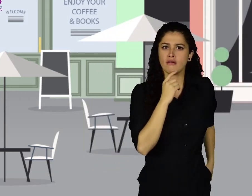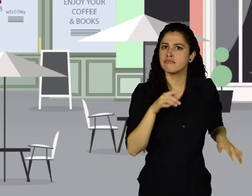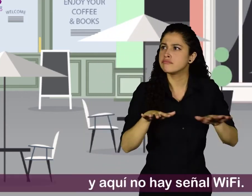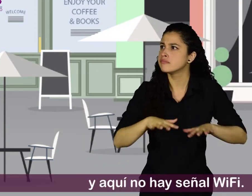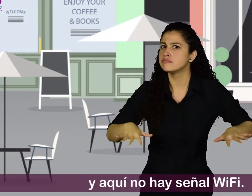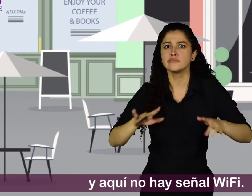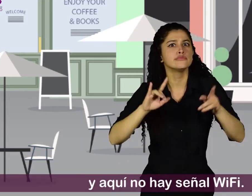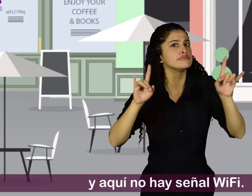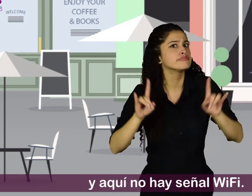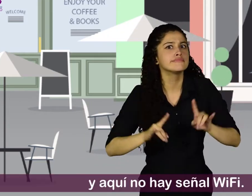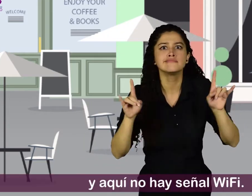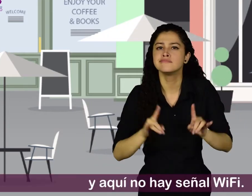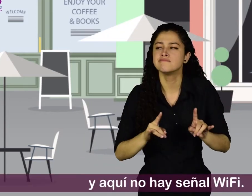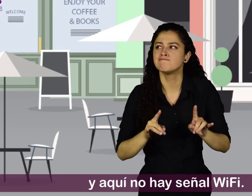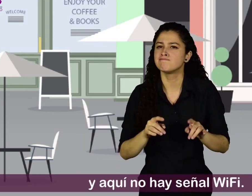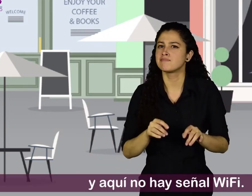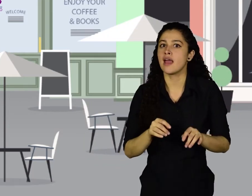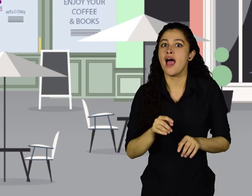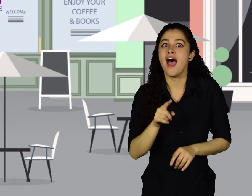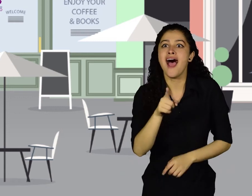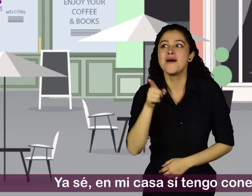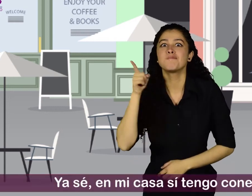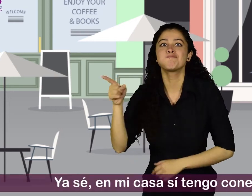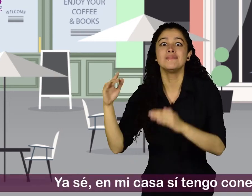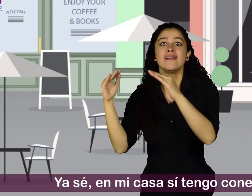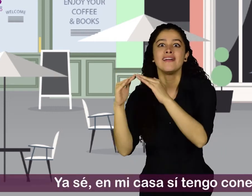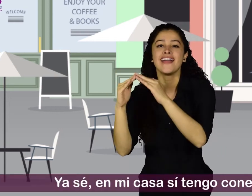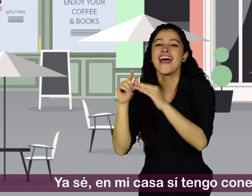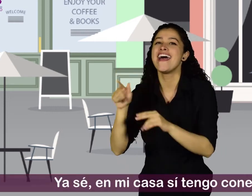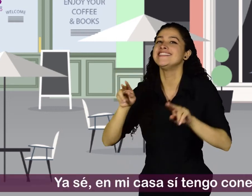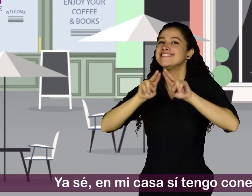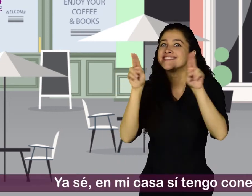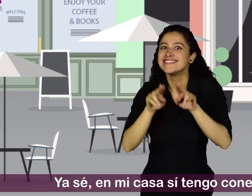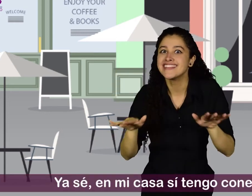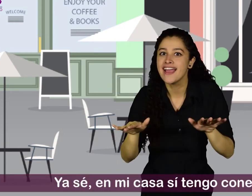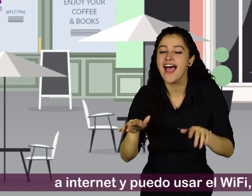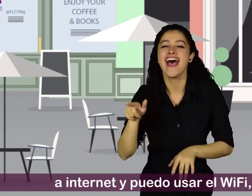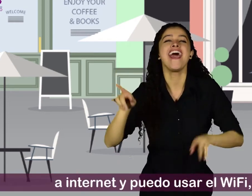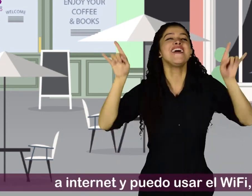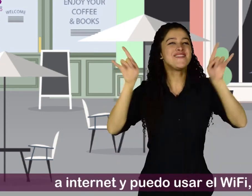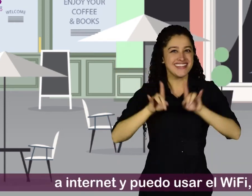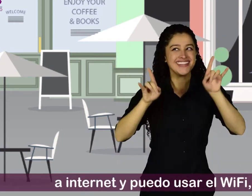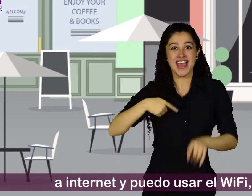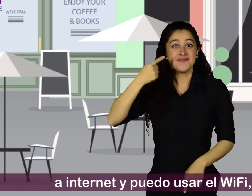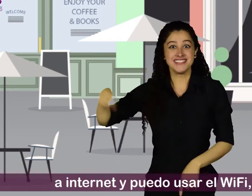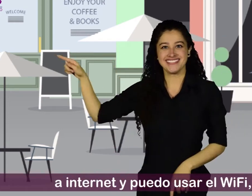Y aquí no hay señal Wi-Fi. ¡Ya sé! En mi casa sí tengo conexión a internet y puedo usar el Wi-Fi.